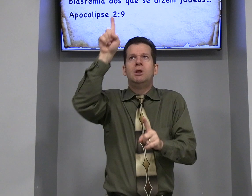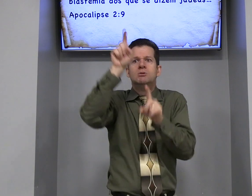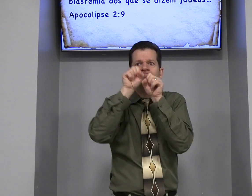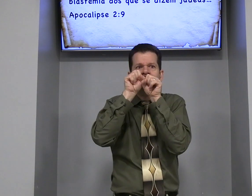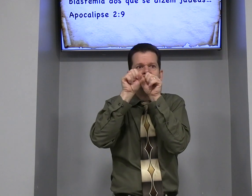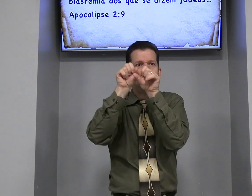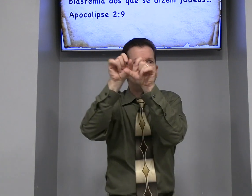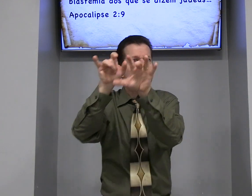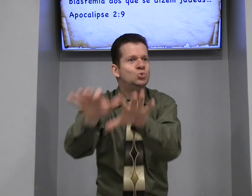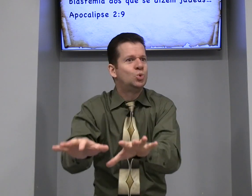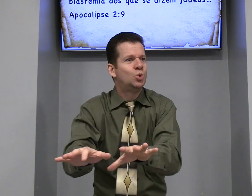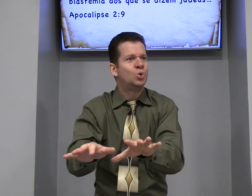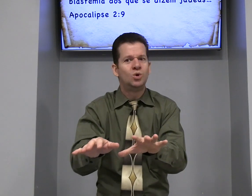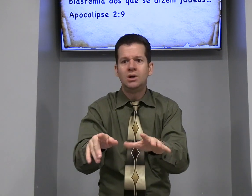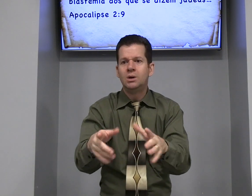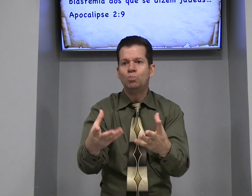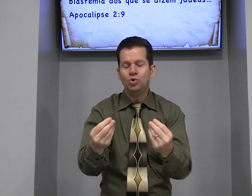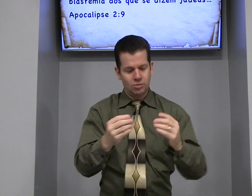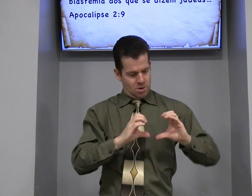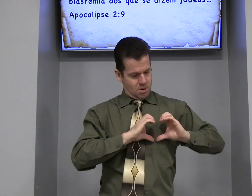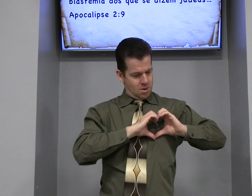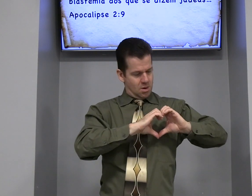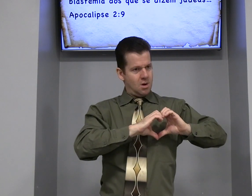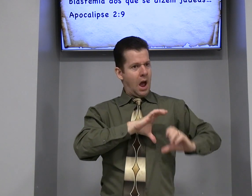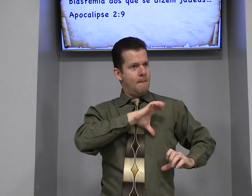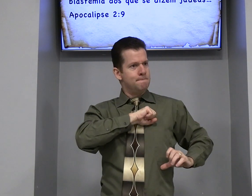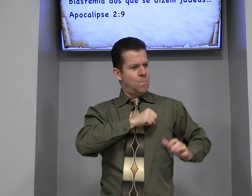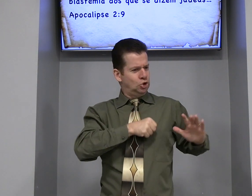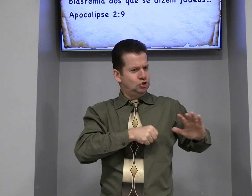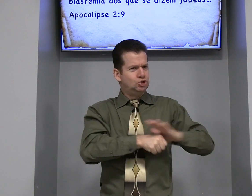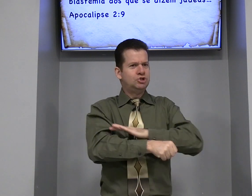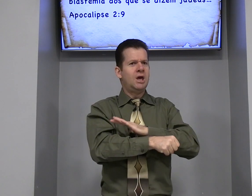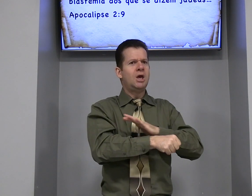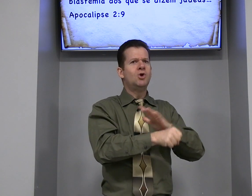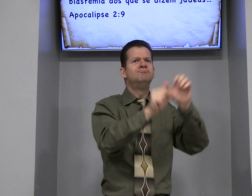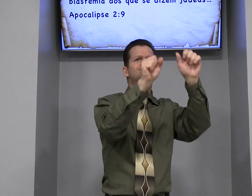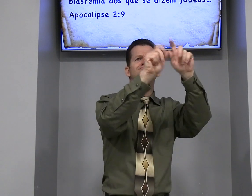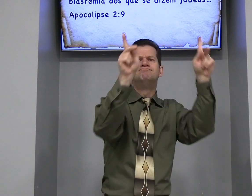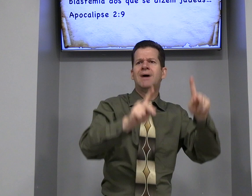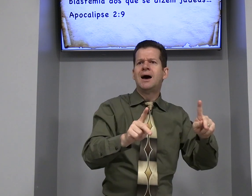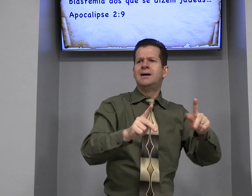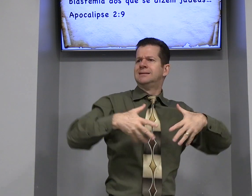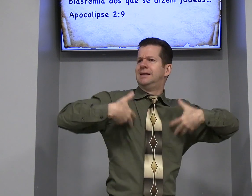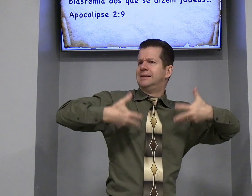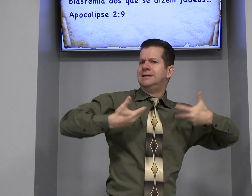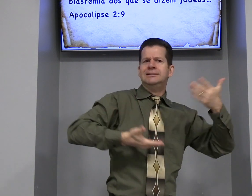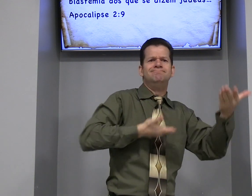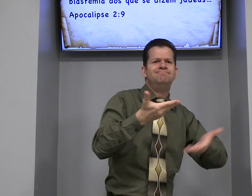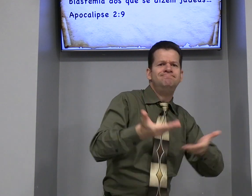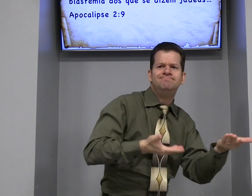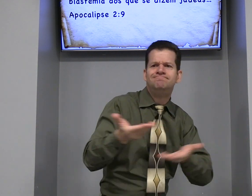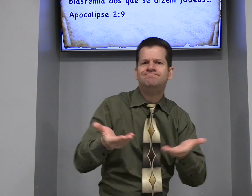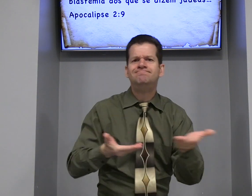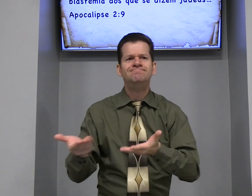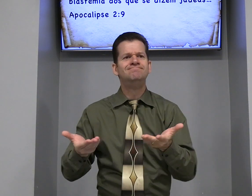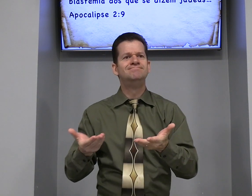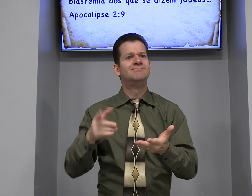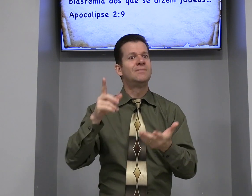coisa, mas ganhavam muitas bênçãos. Tinha um coração cheio de paz, alegria,